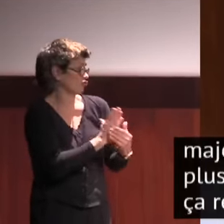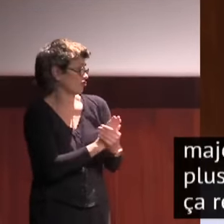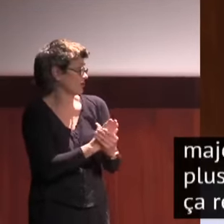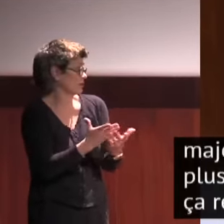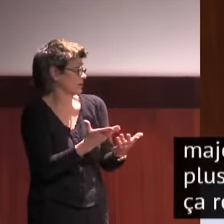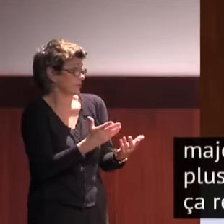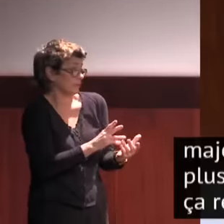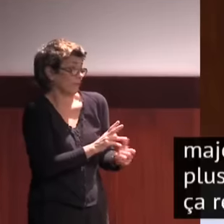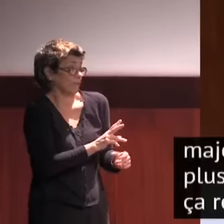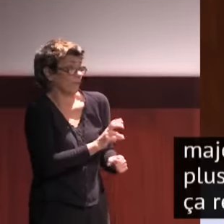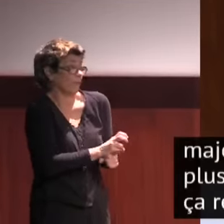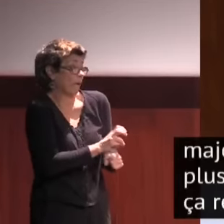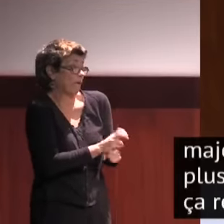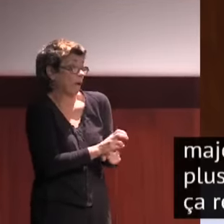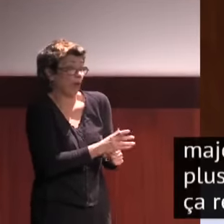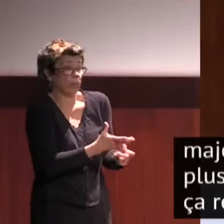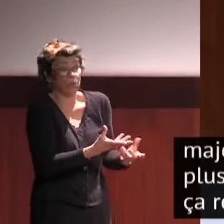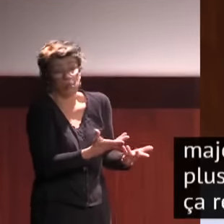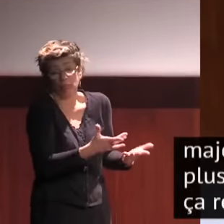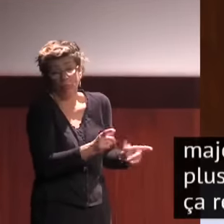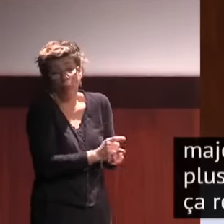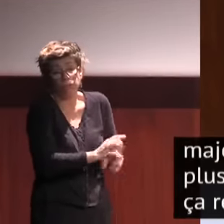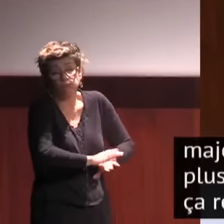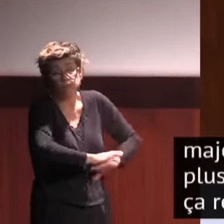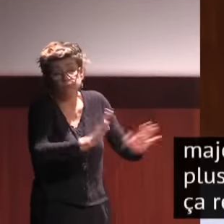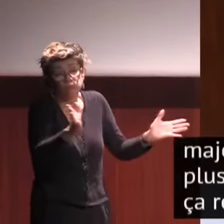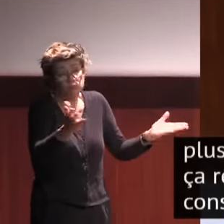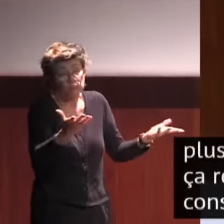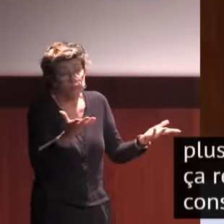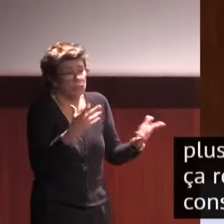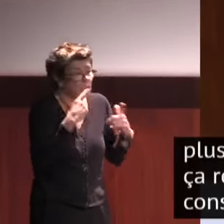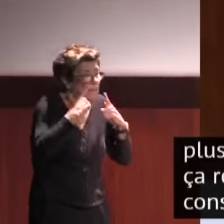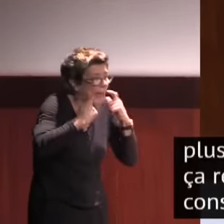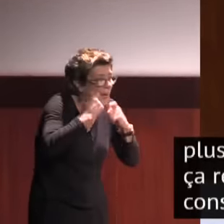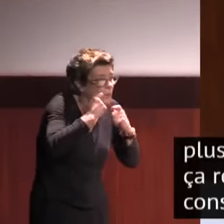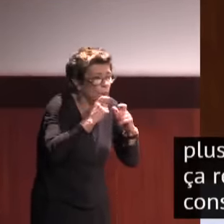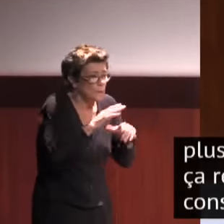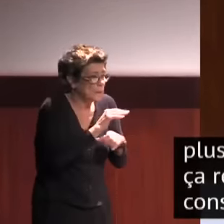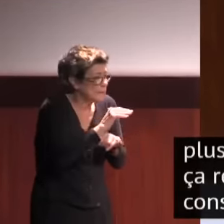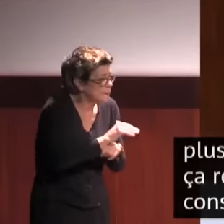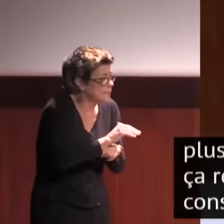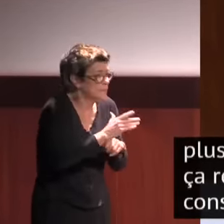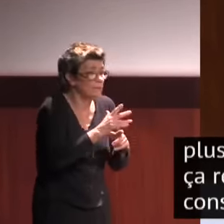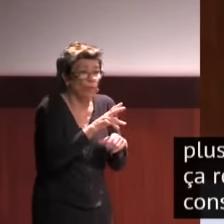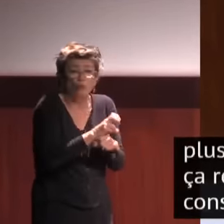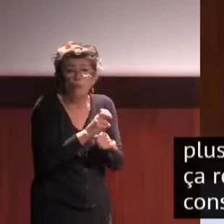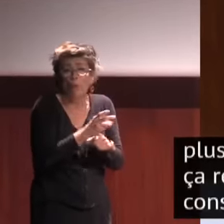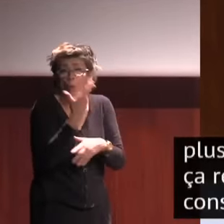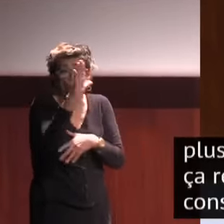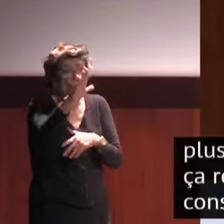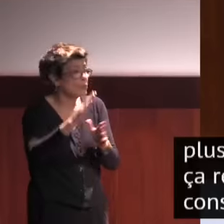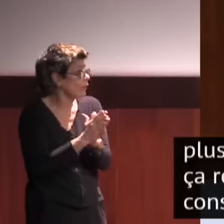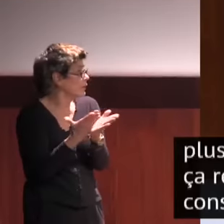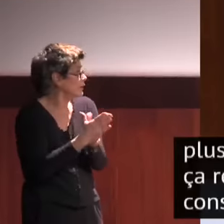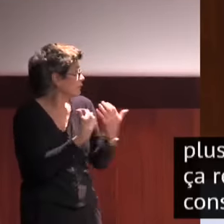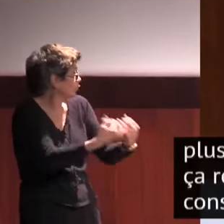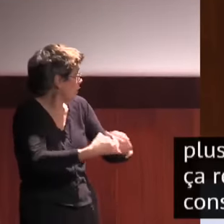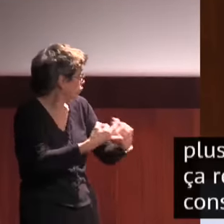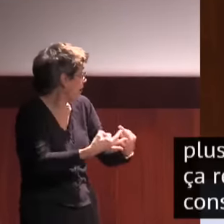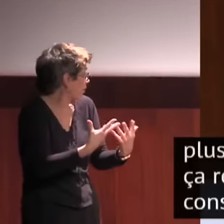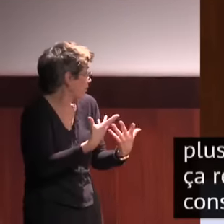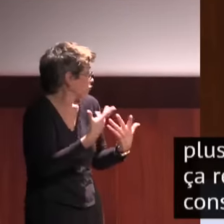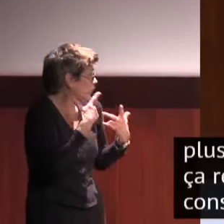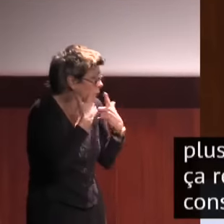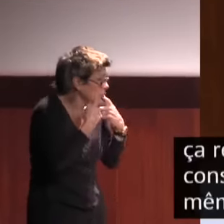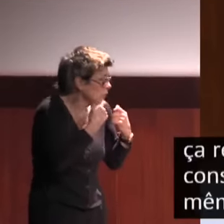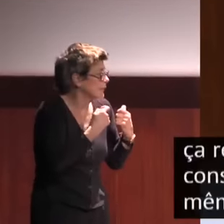se conserver plus ou moins comme les autres, à forcément faire attention aux mêmes questions de conservation que les autres ouvrages.